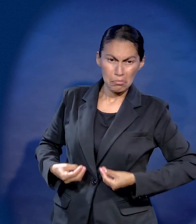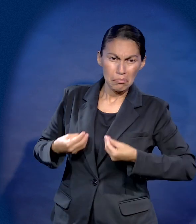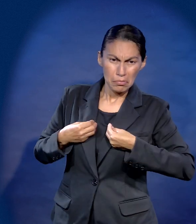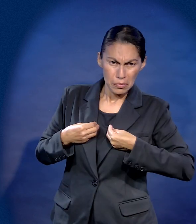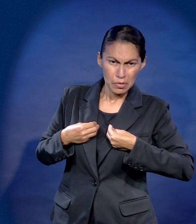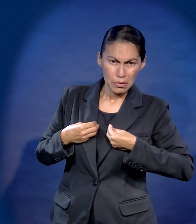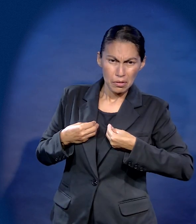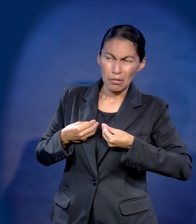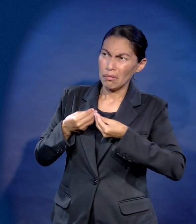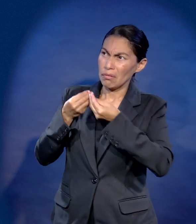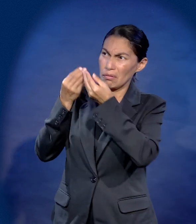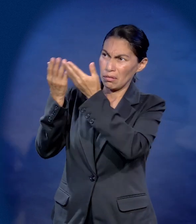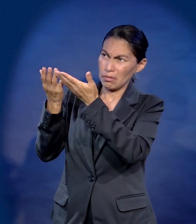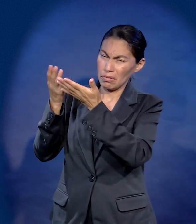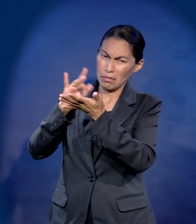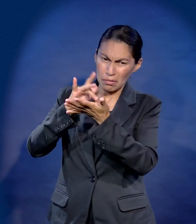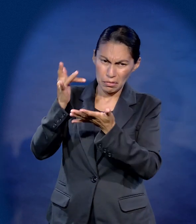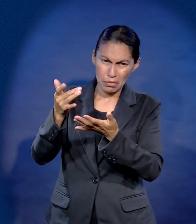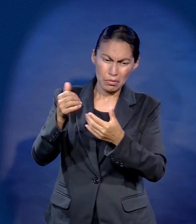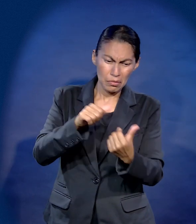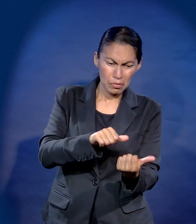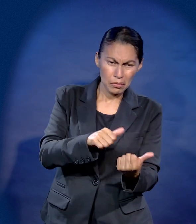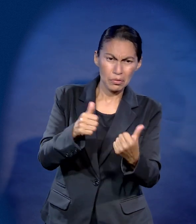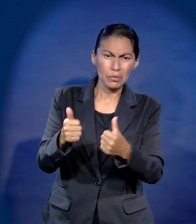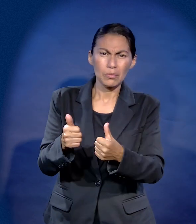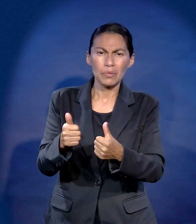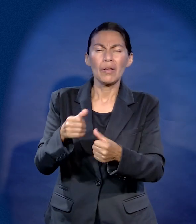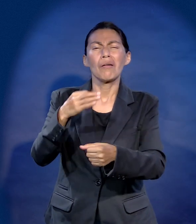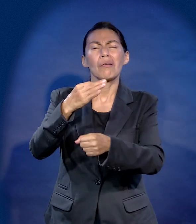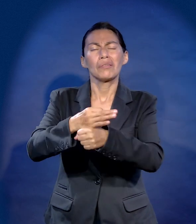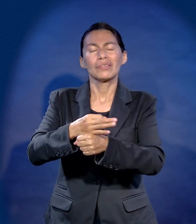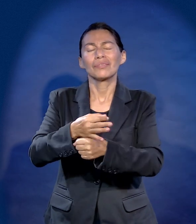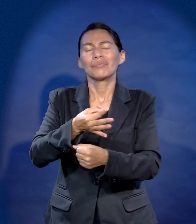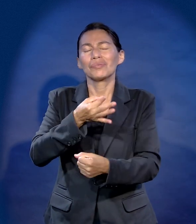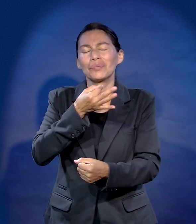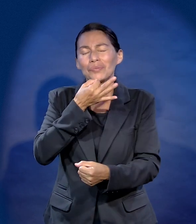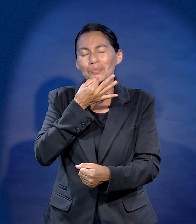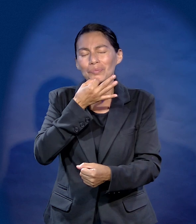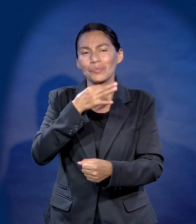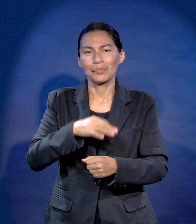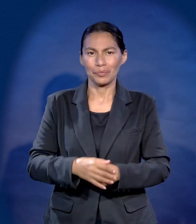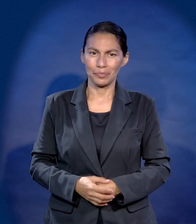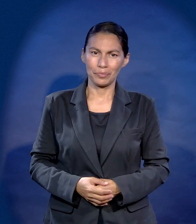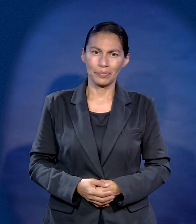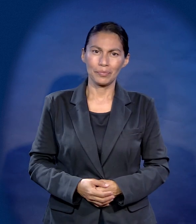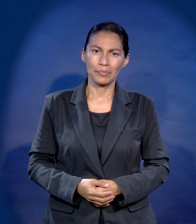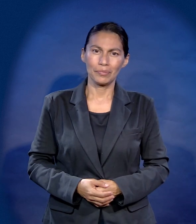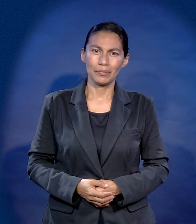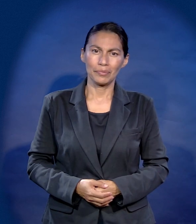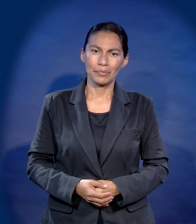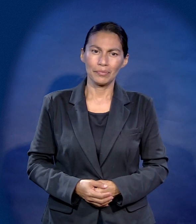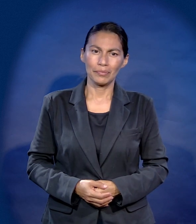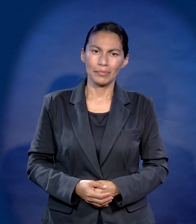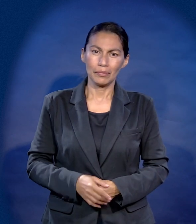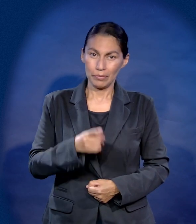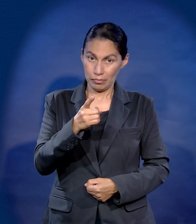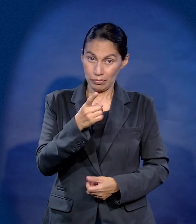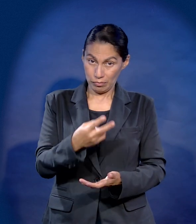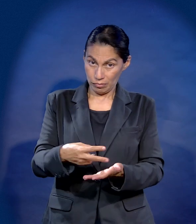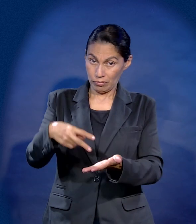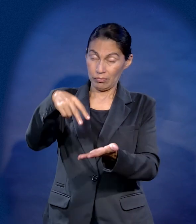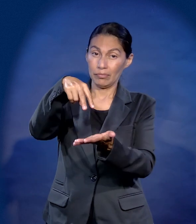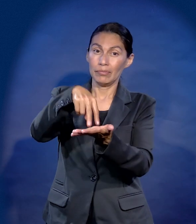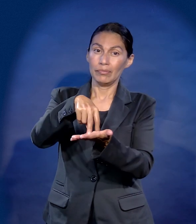entregarle la vida a Jesús a través del bautismo, este es el momento, este es el momento.